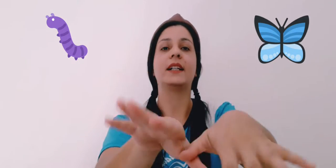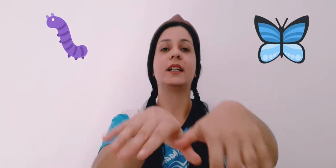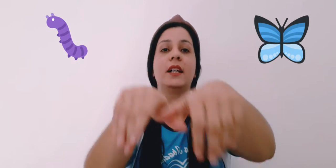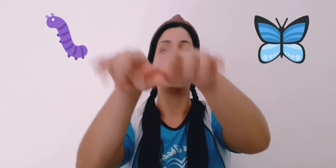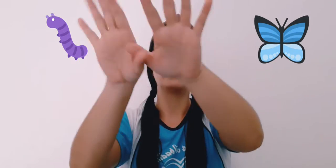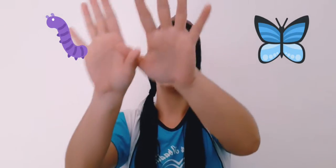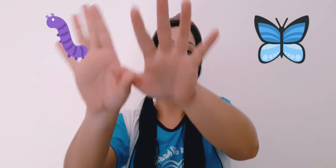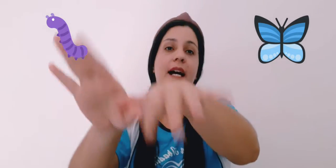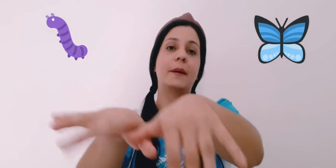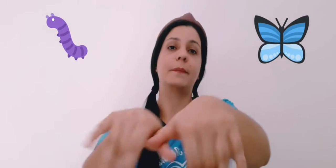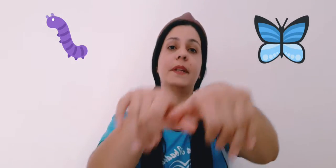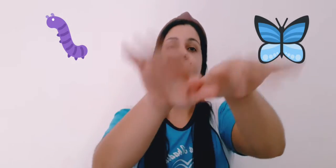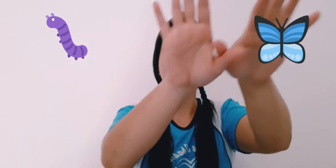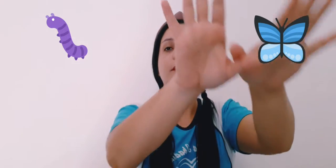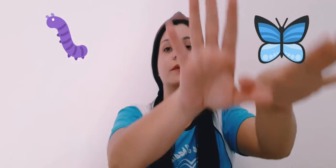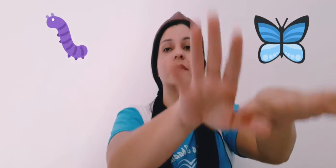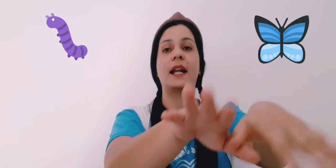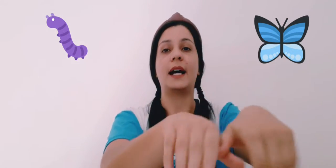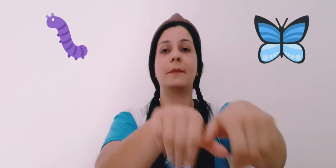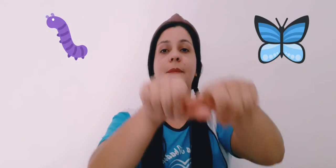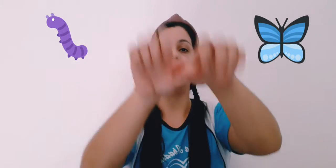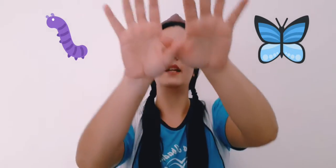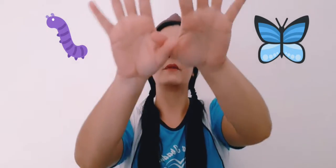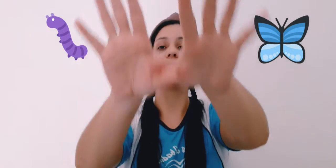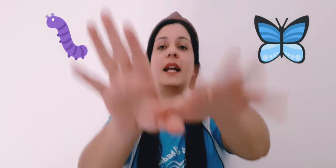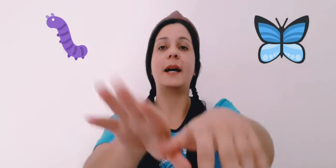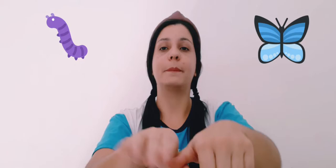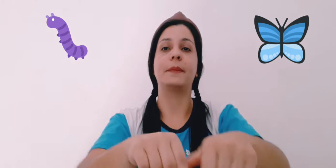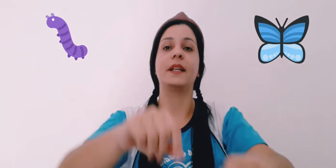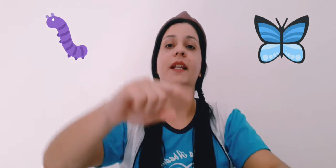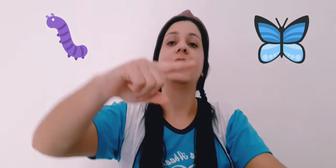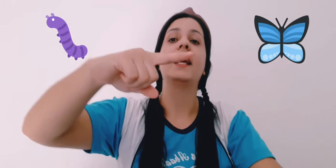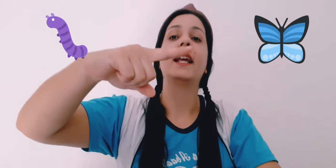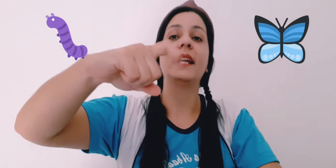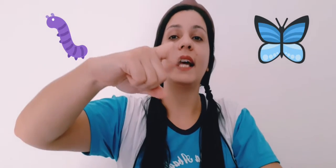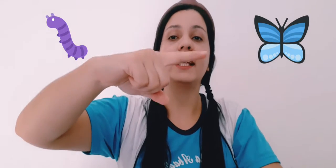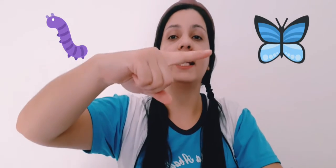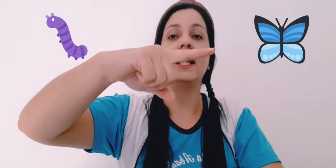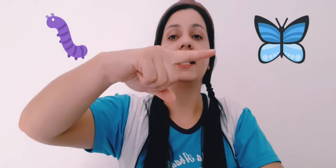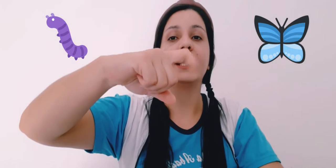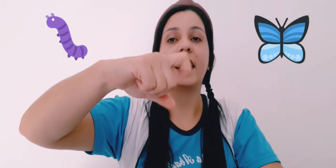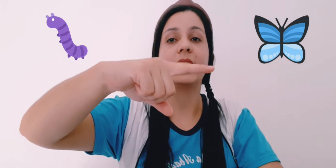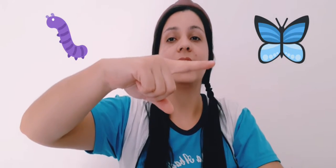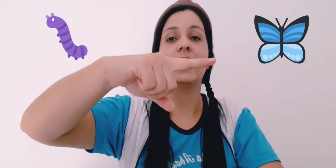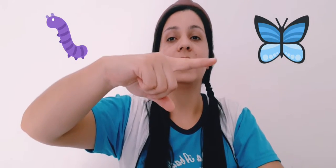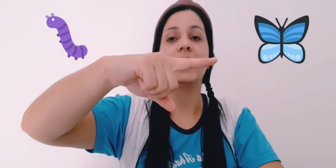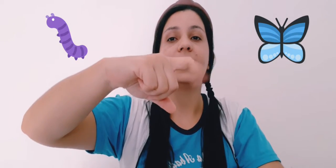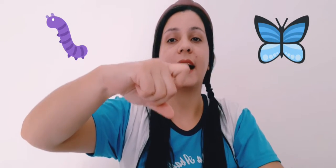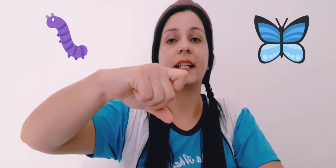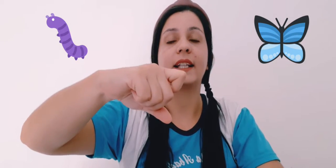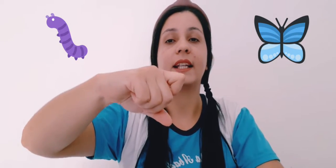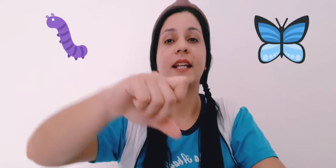ar flap flap flap e aqui e aqui